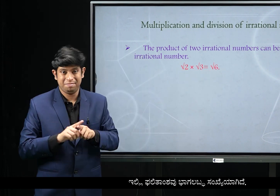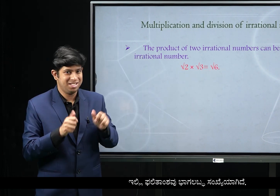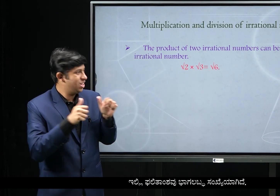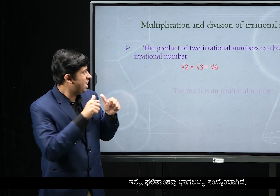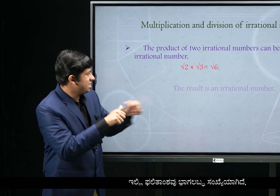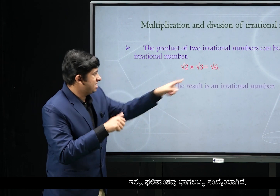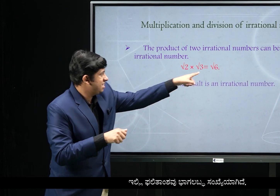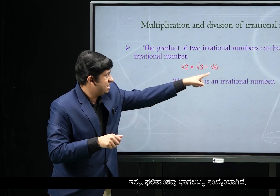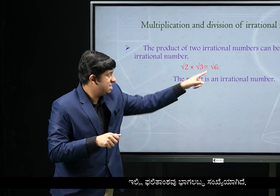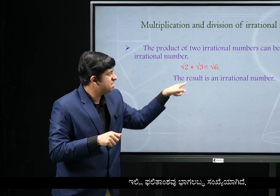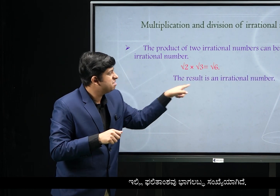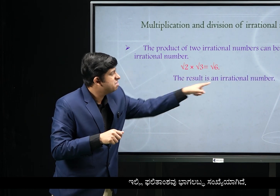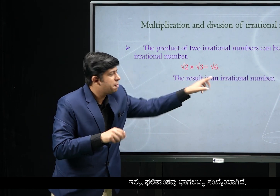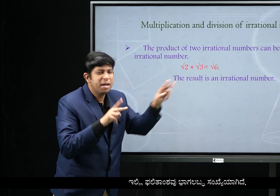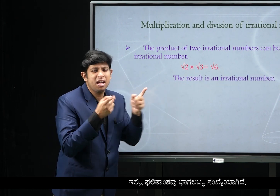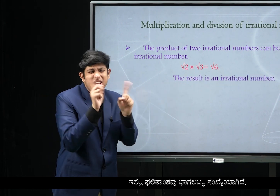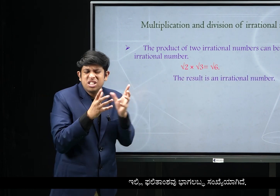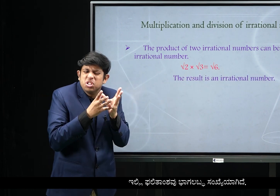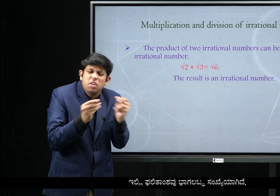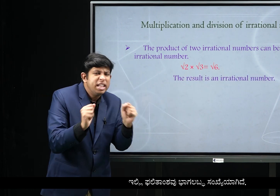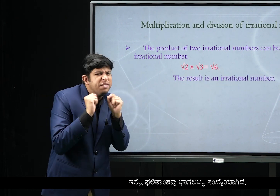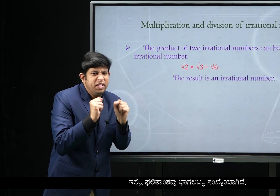ಇಲ್ಲಿ ಫಲಿತಾಂಶವು ಭಾಗಲಬ್ಧ ಸಂಖ್ಯೆಯಾಗಿದೆ.